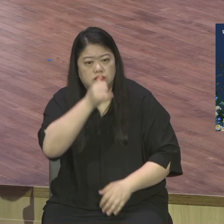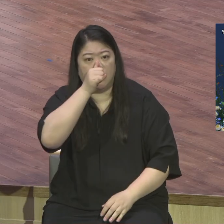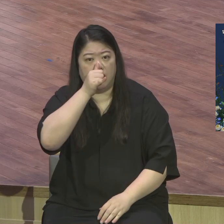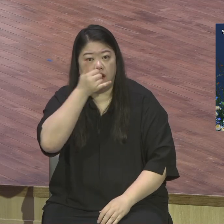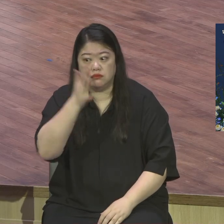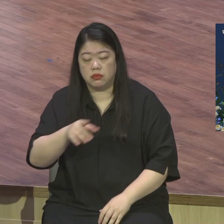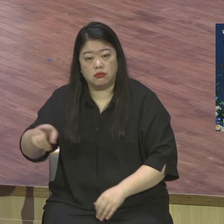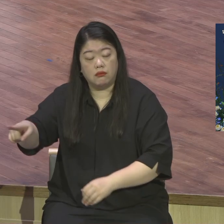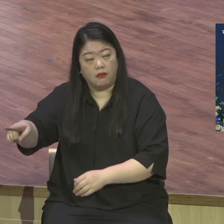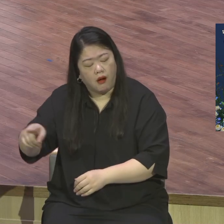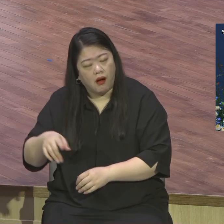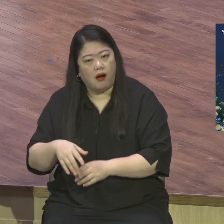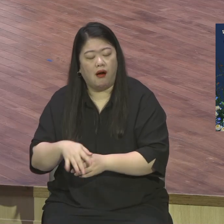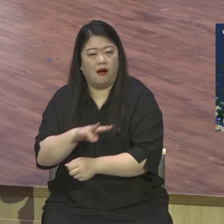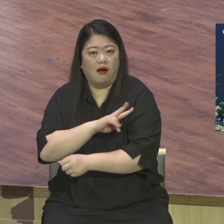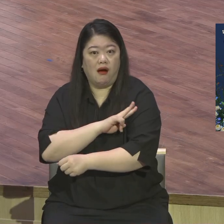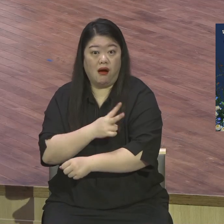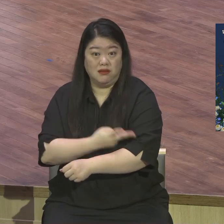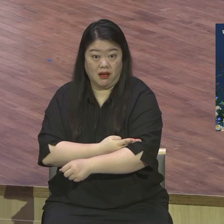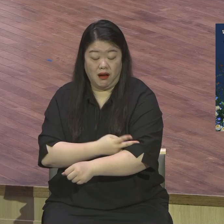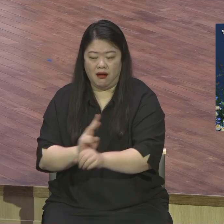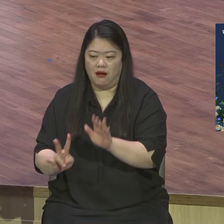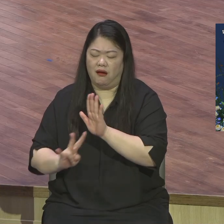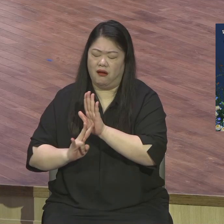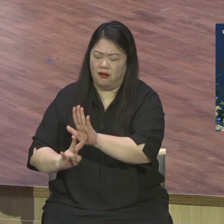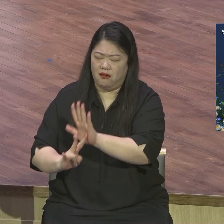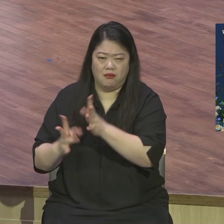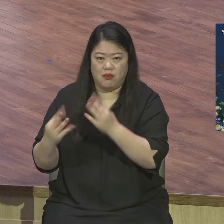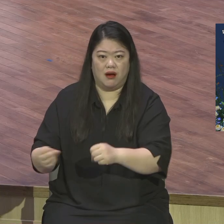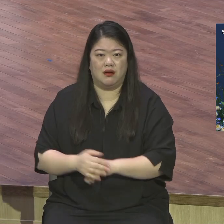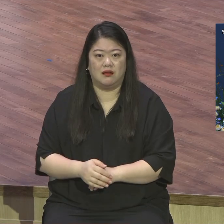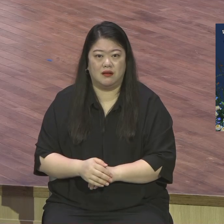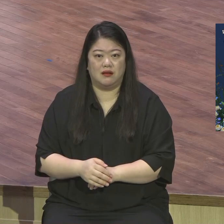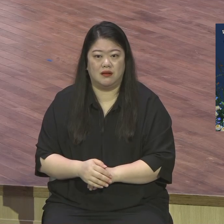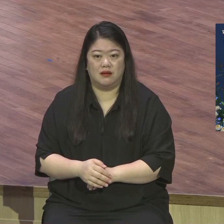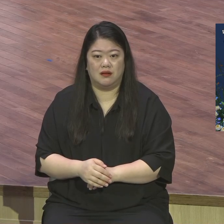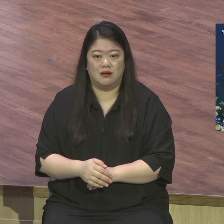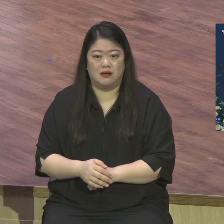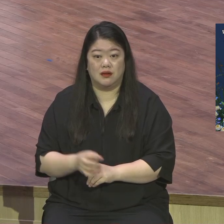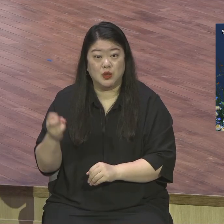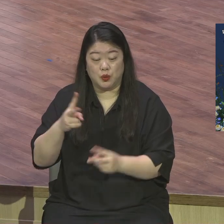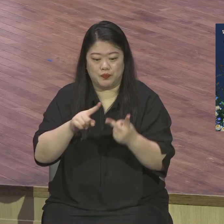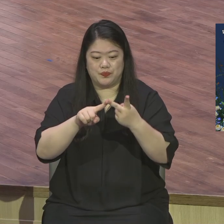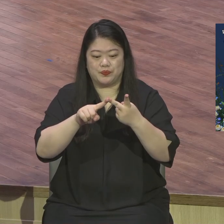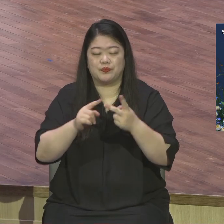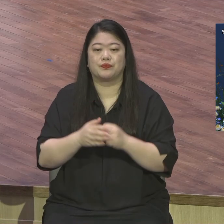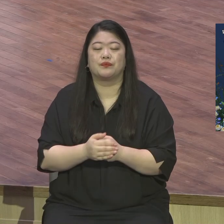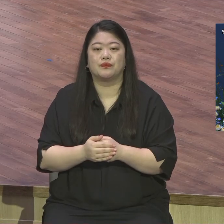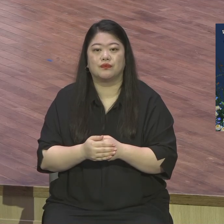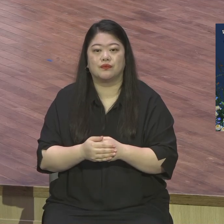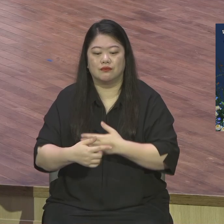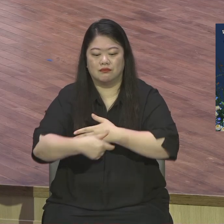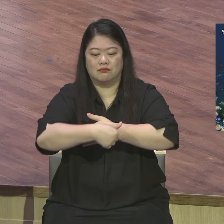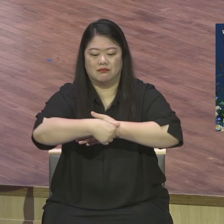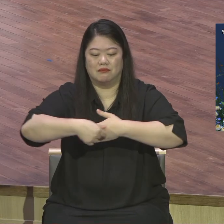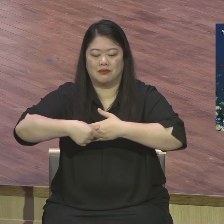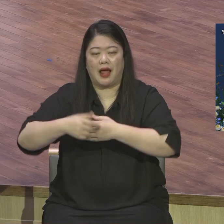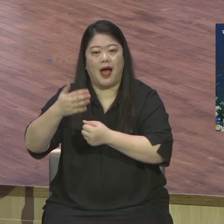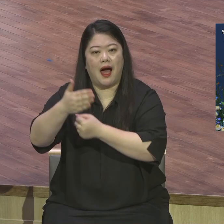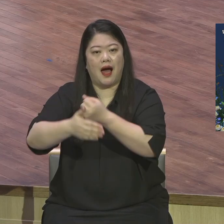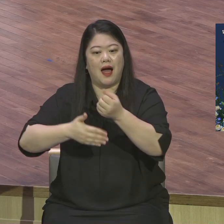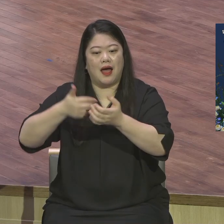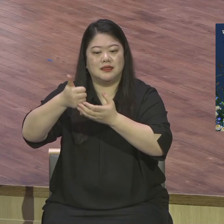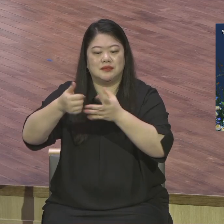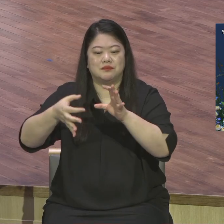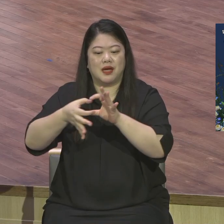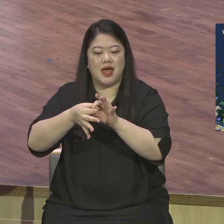또 지금 하나님의 교회라 이름 좋지요. 다 하나님의 교회인데 하나님의 교회라 다 써놓고